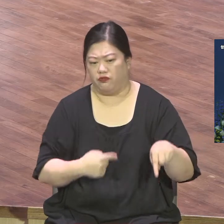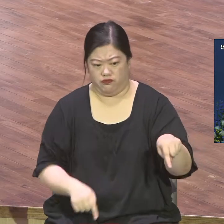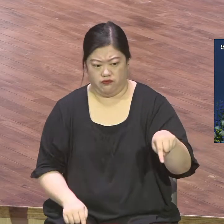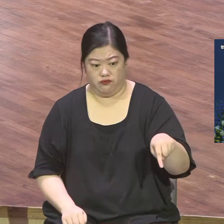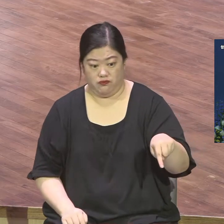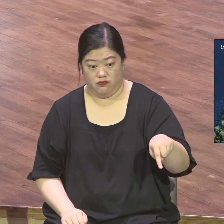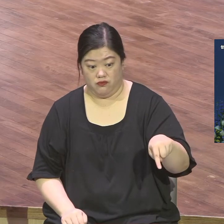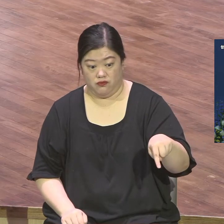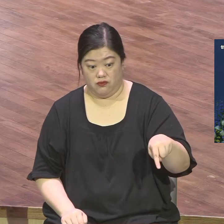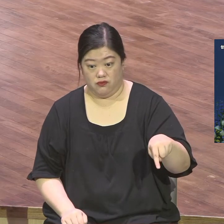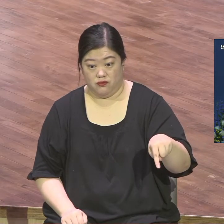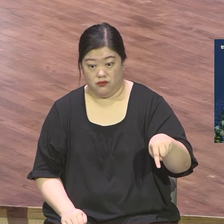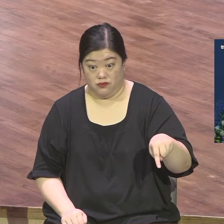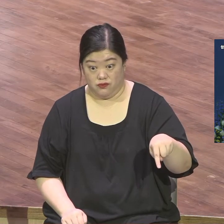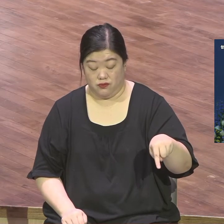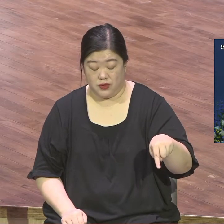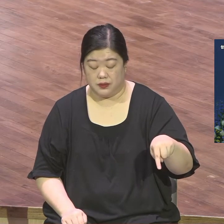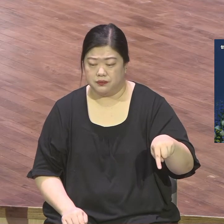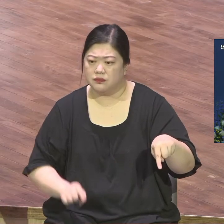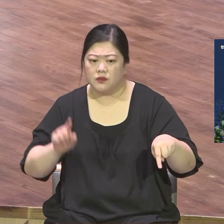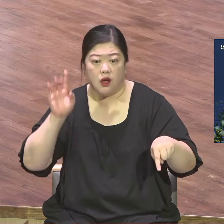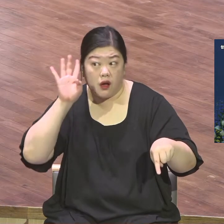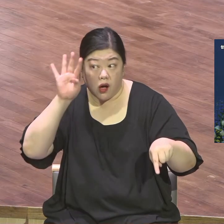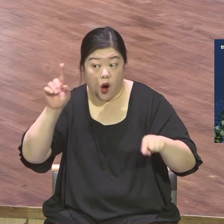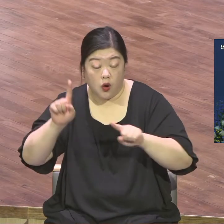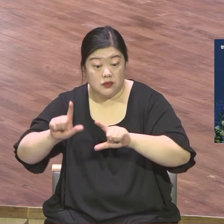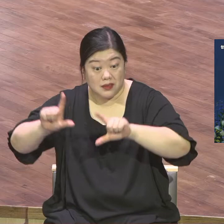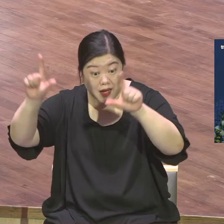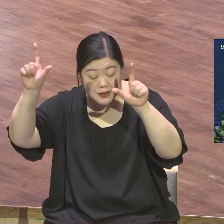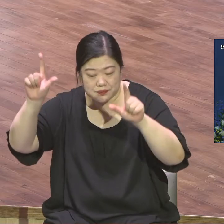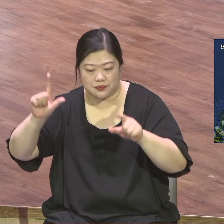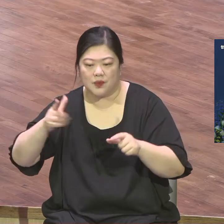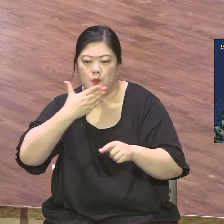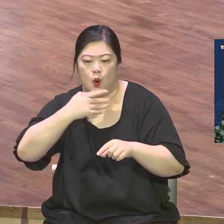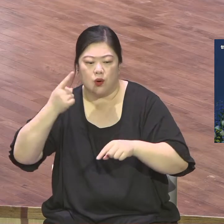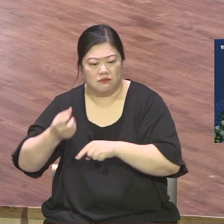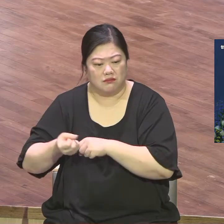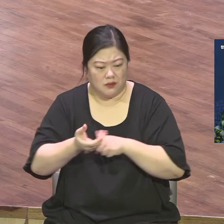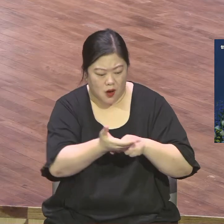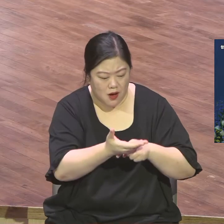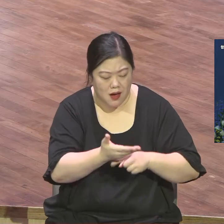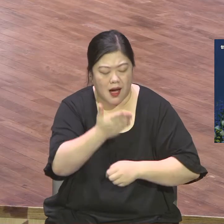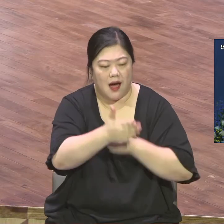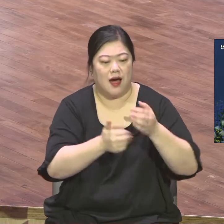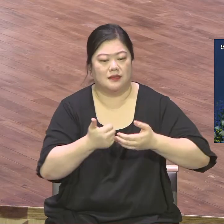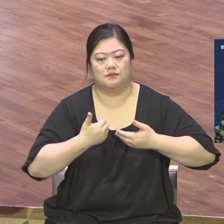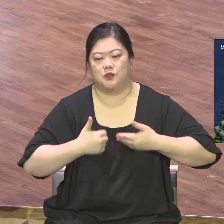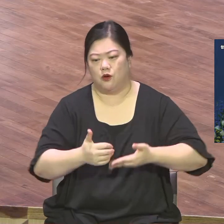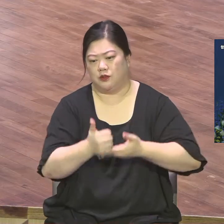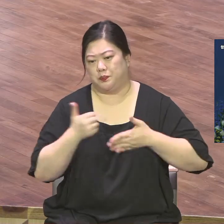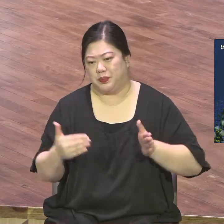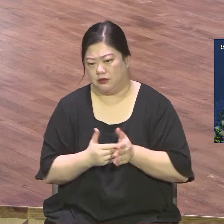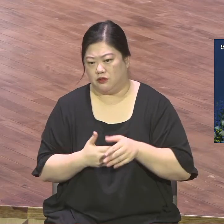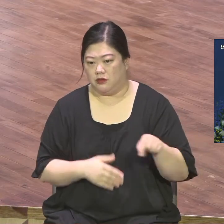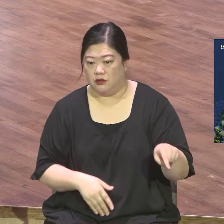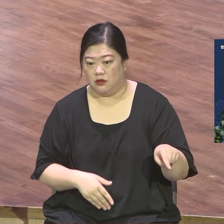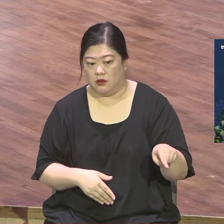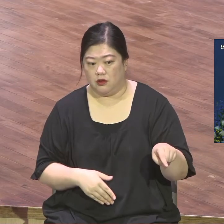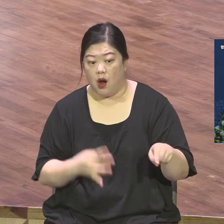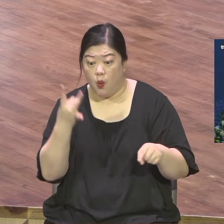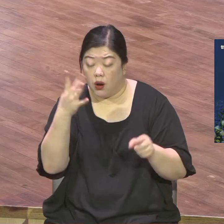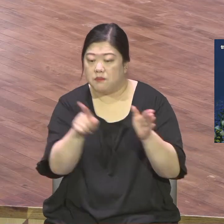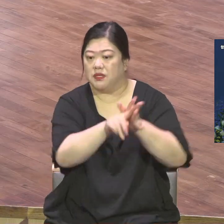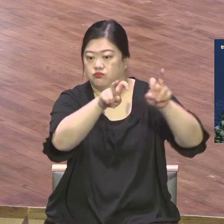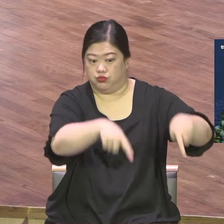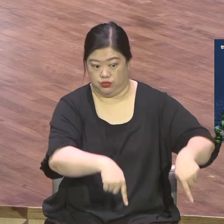살다가 어느 날 예수를 믿고 하나님의 자녀가 된 사람들이, 원래는